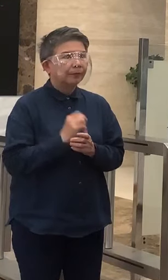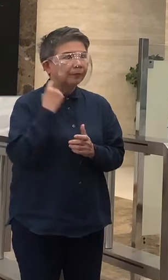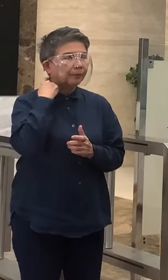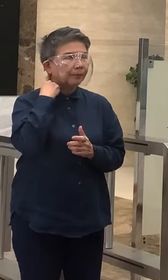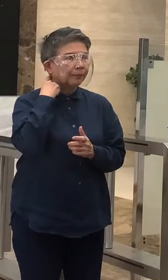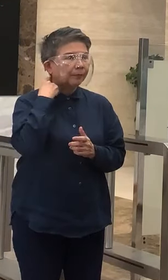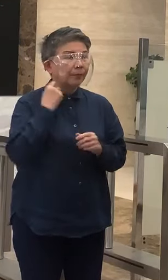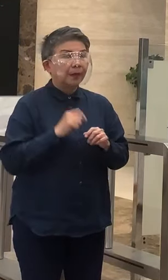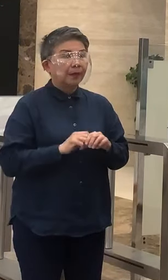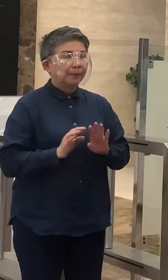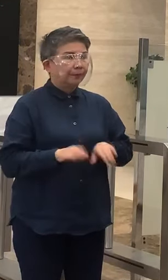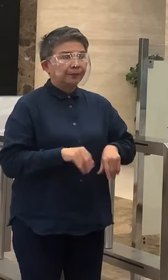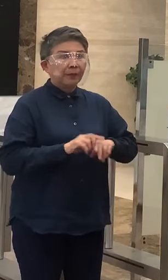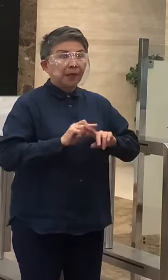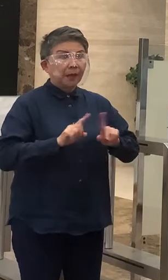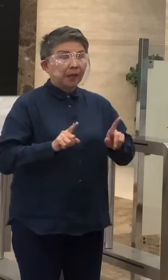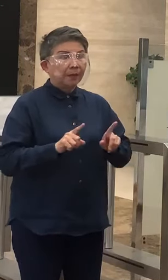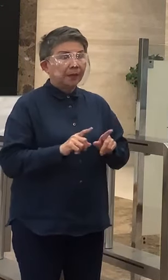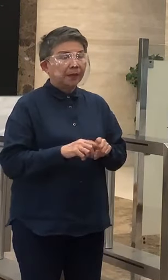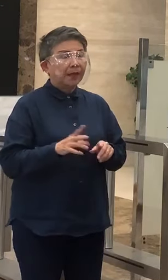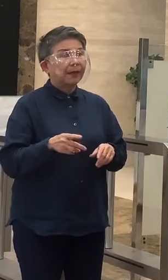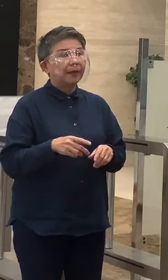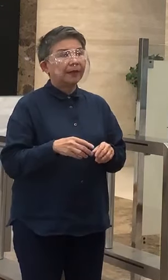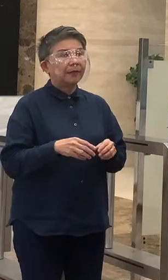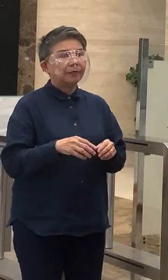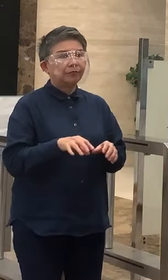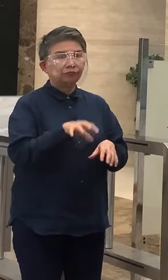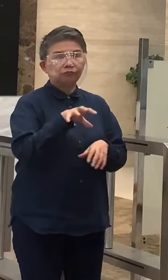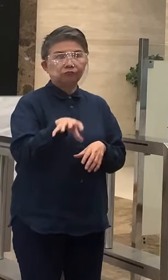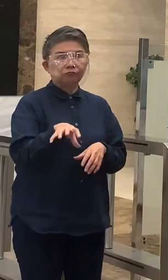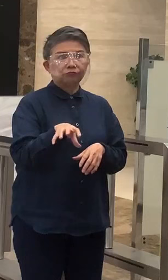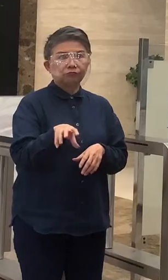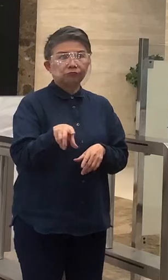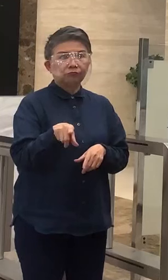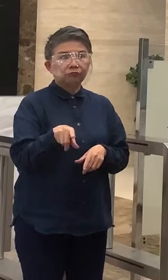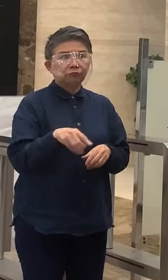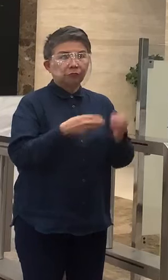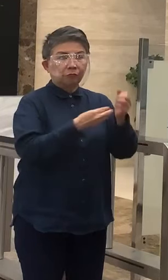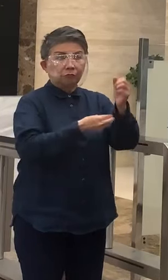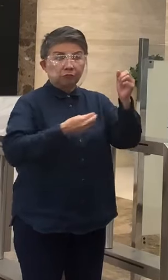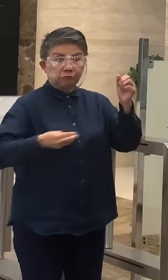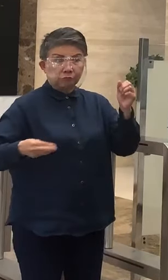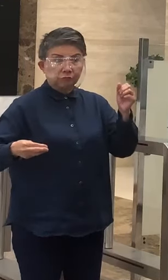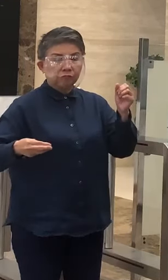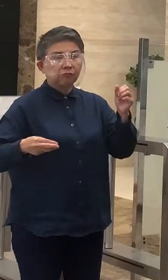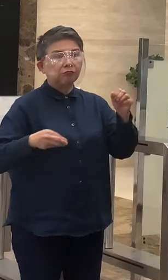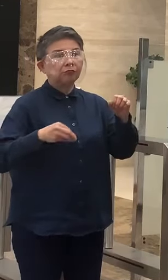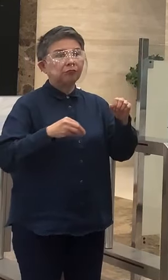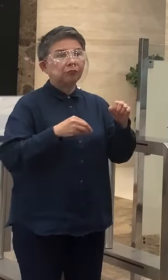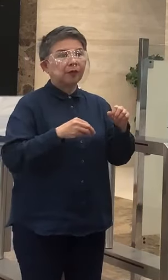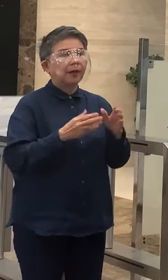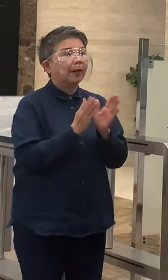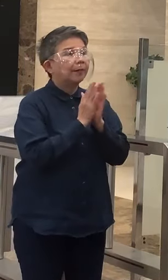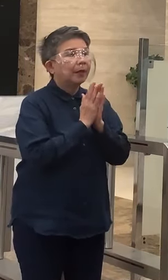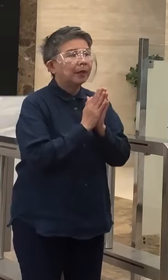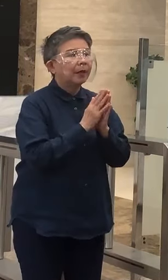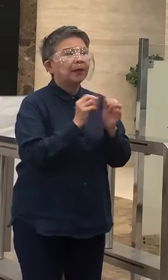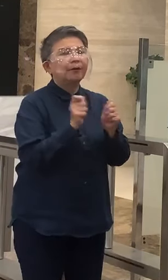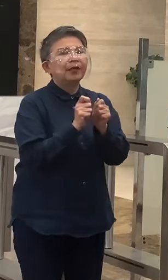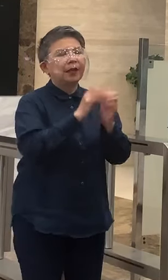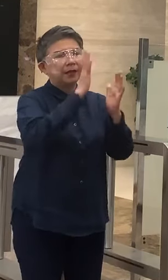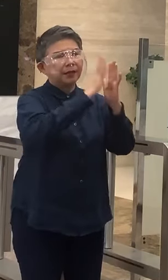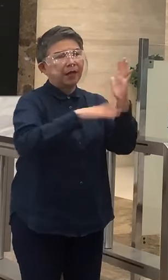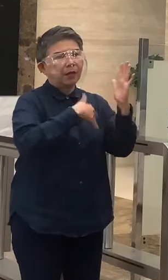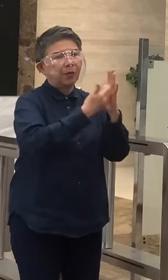Hai namun ya dari Vina Hai manajer meminta jadwal